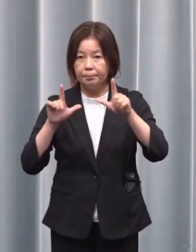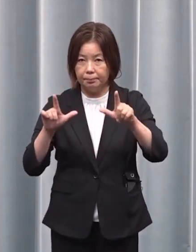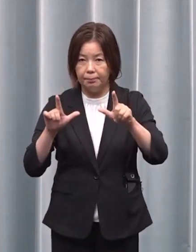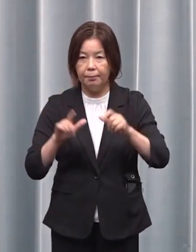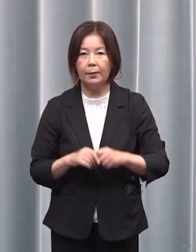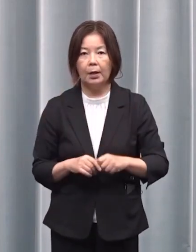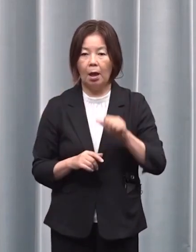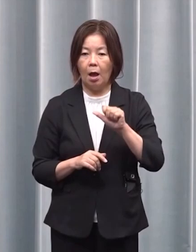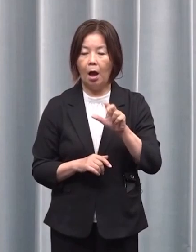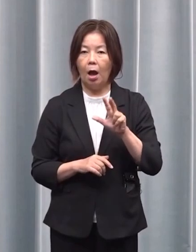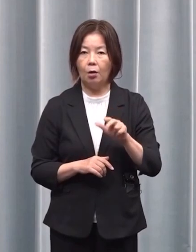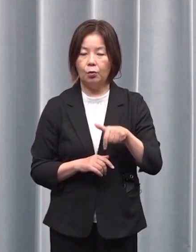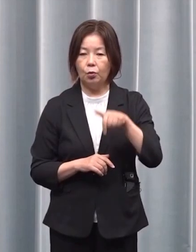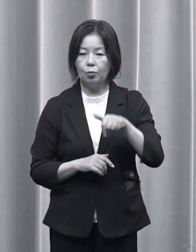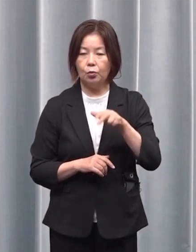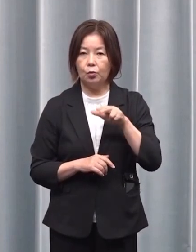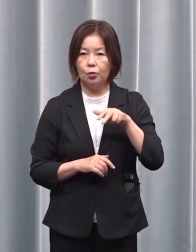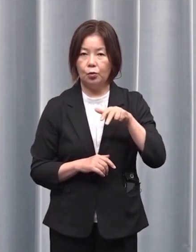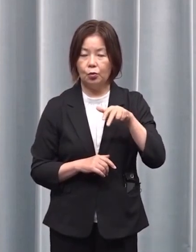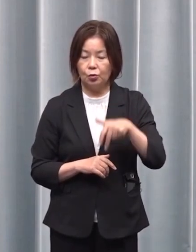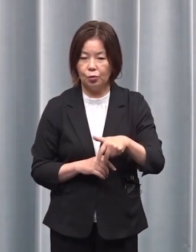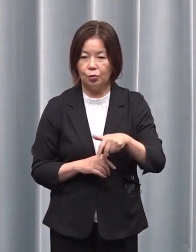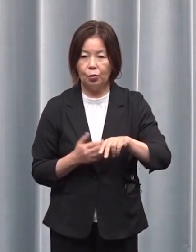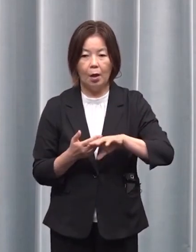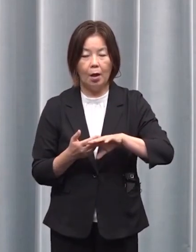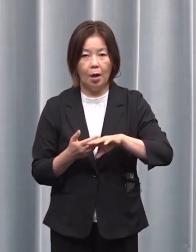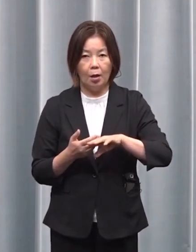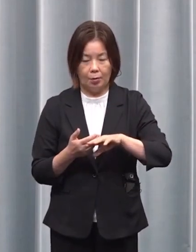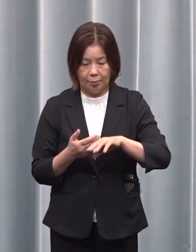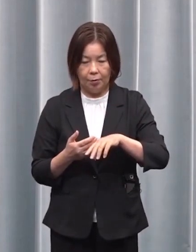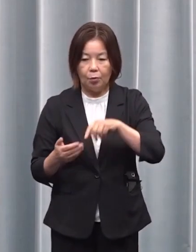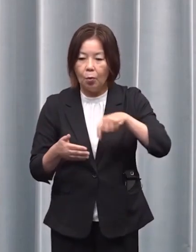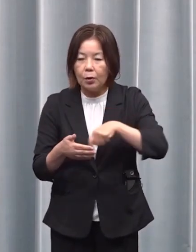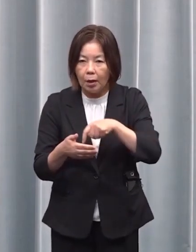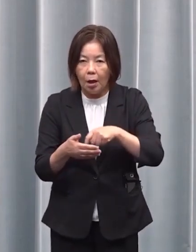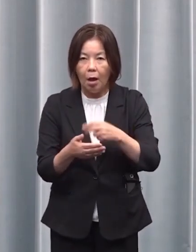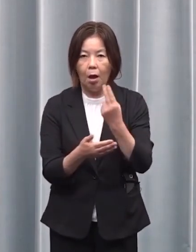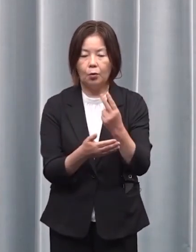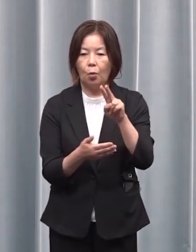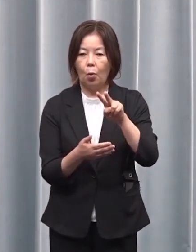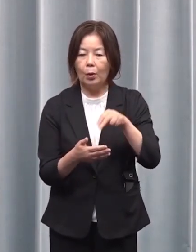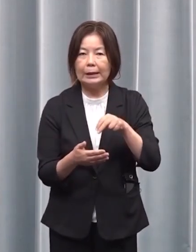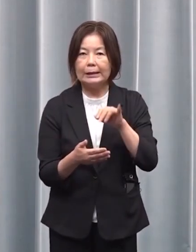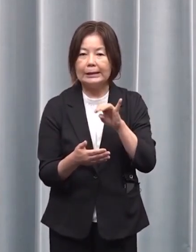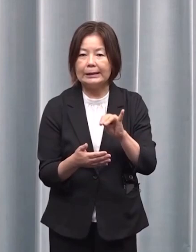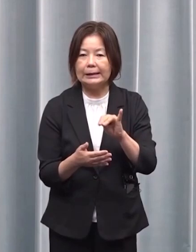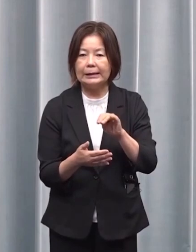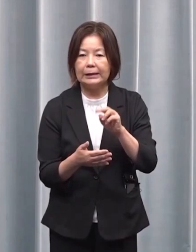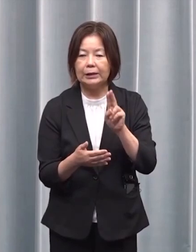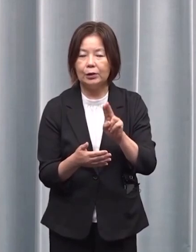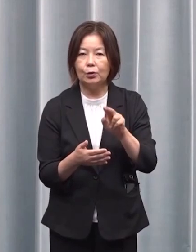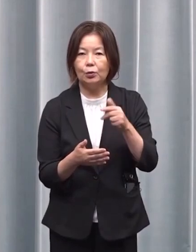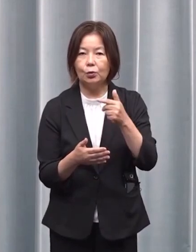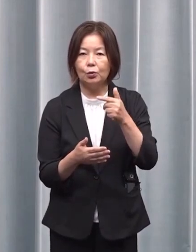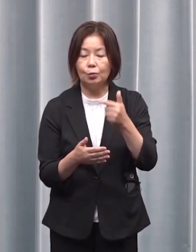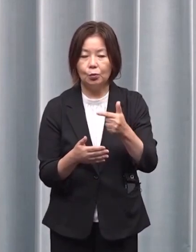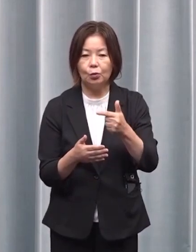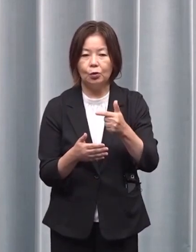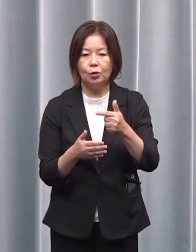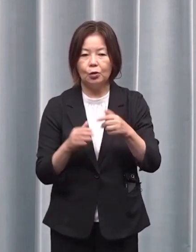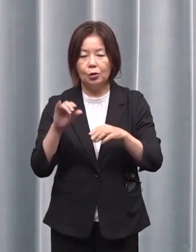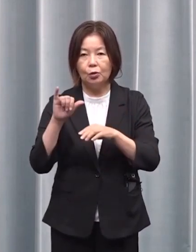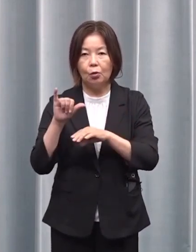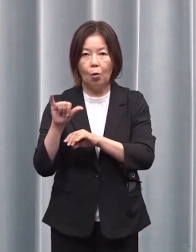アルプスによりトリチウム以外の放射性物質について規制基準値を下回る水準まで浄化した水